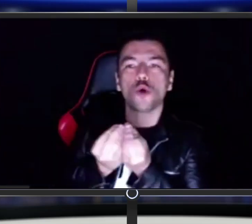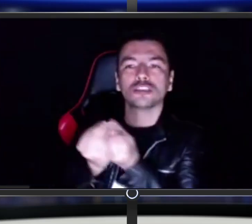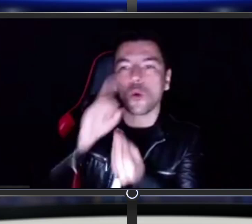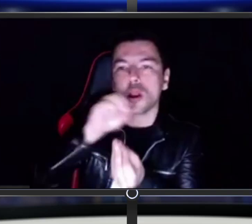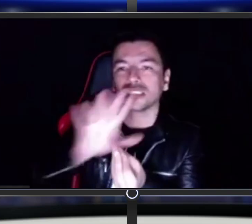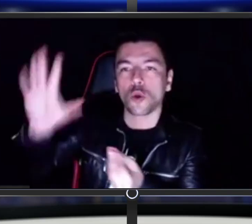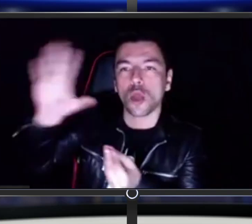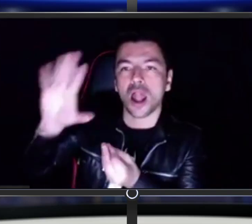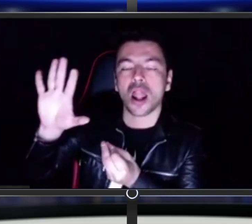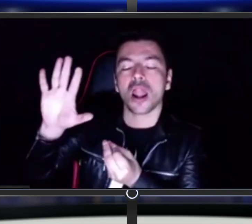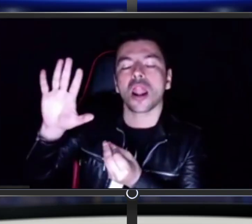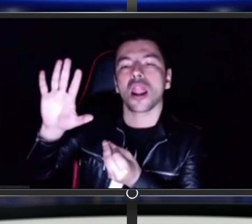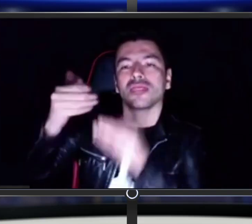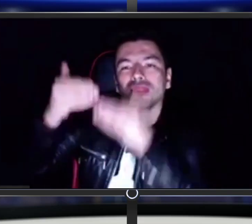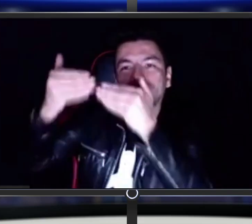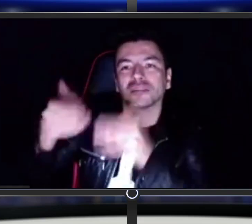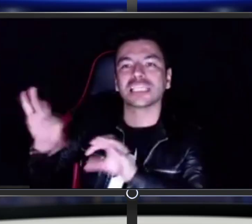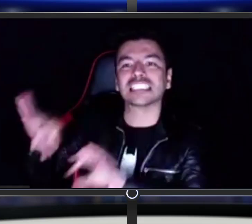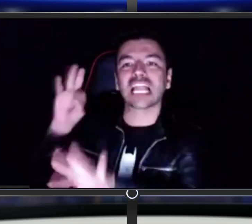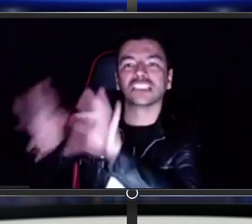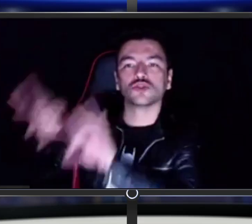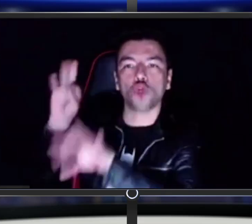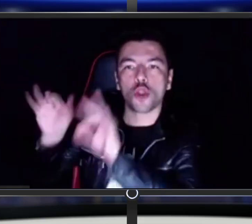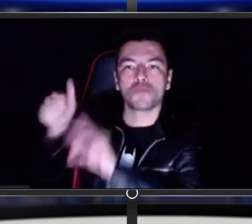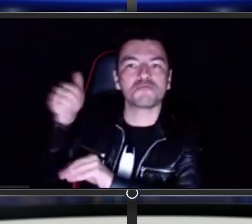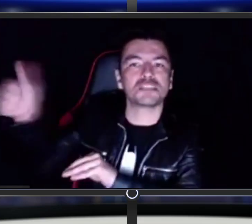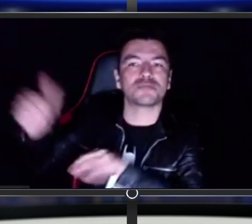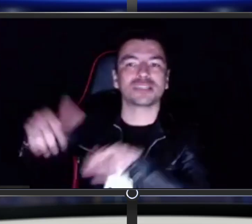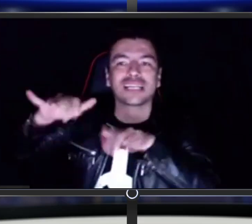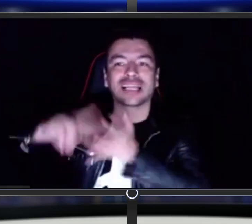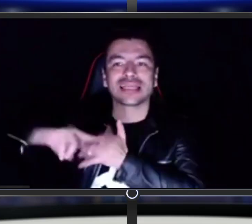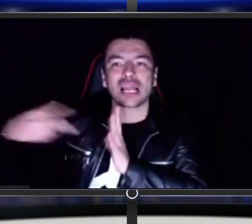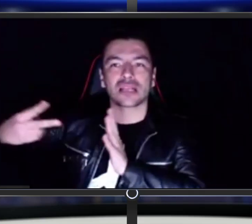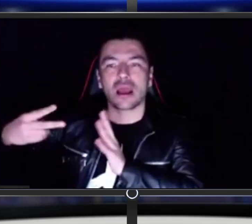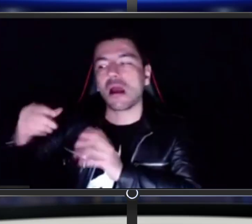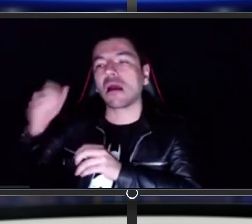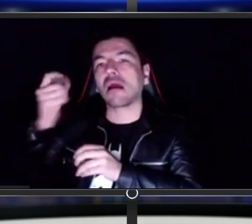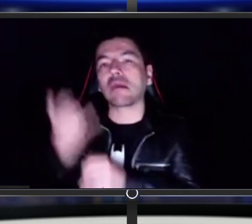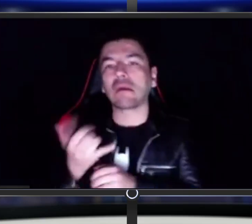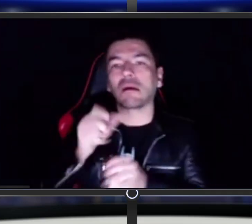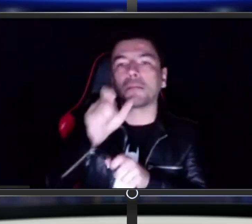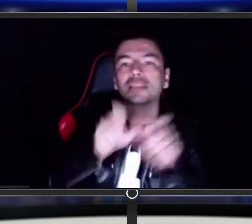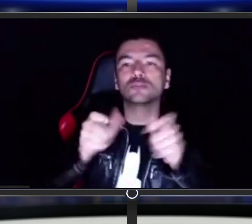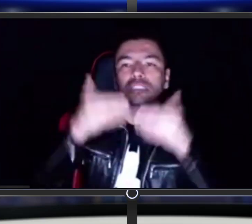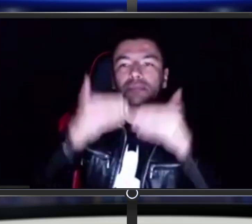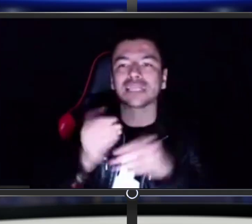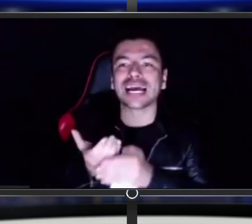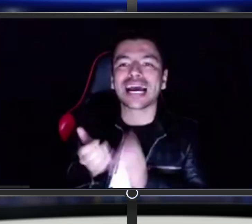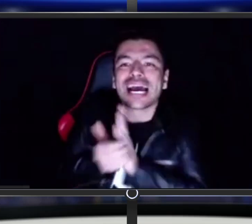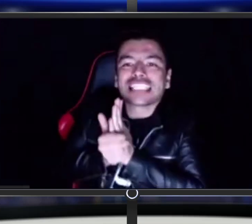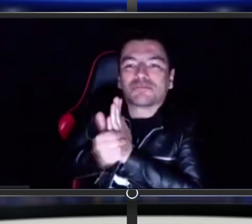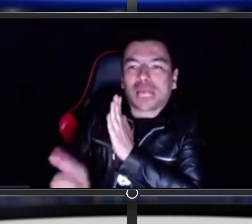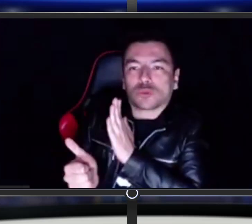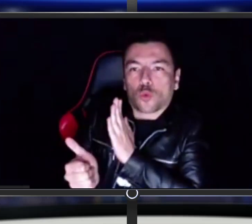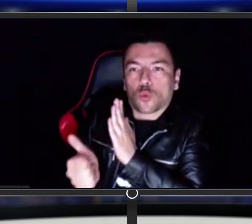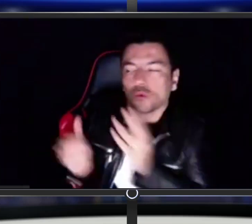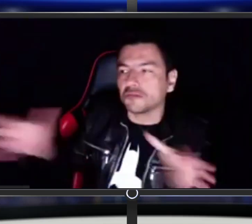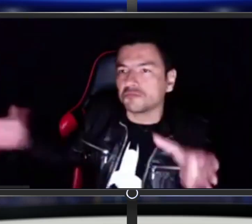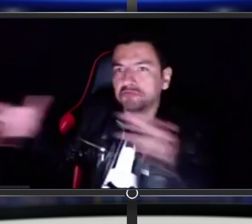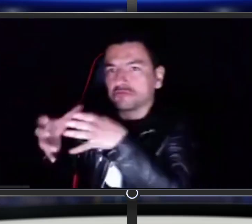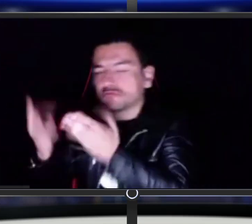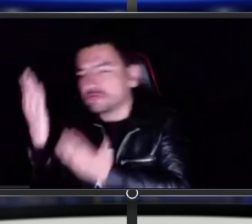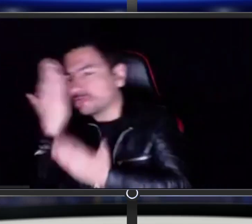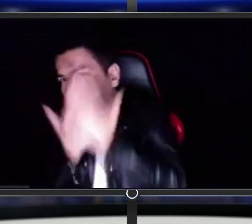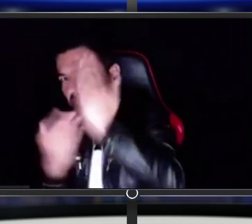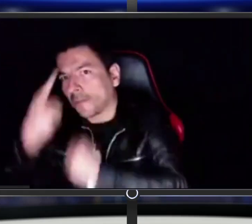local. Mi reflexión, ¿cuál sería? Es que cuando se va a seleccionar, por ejemplo, para la parte